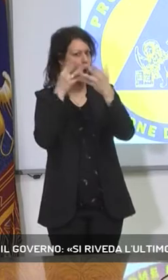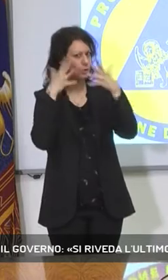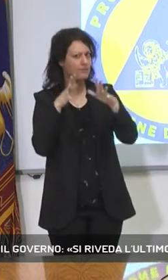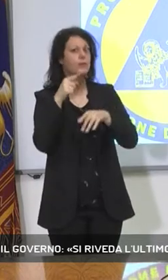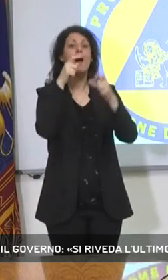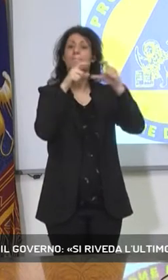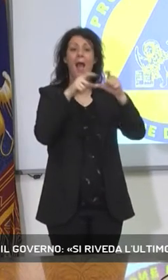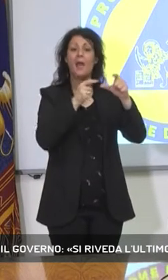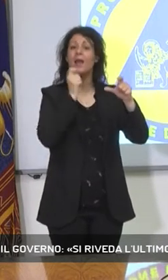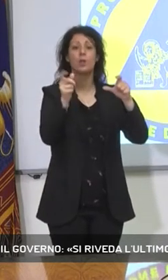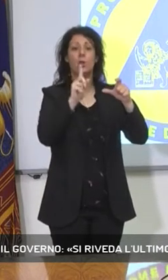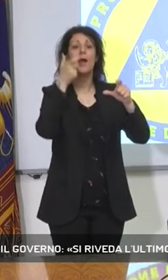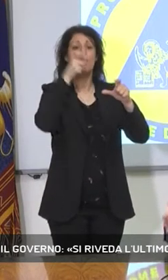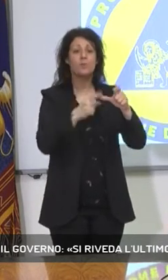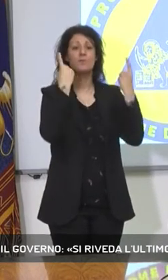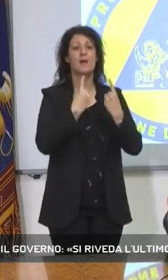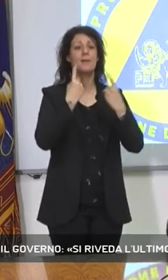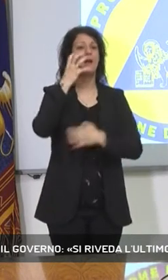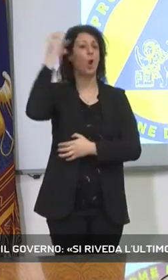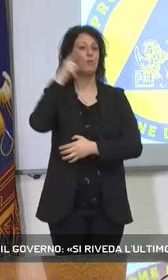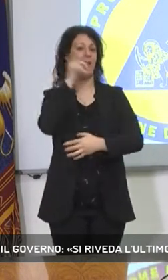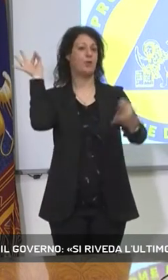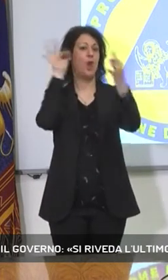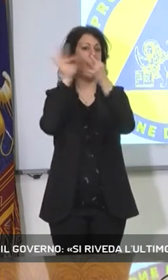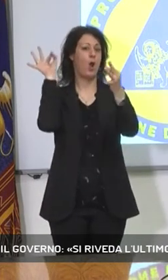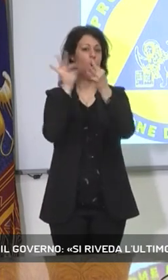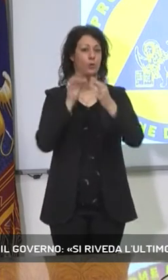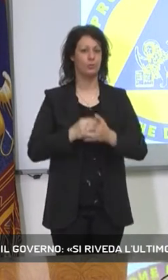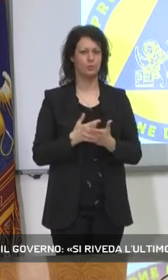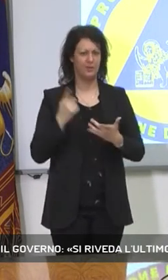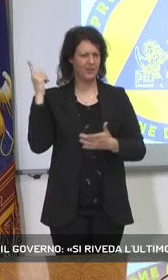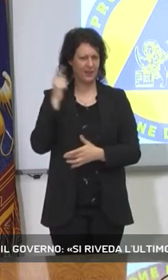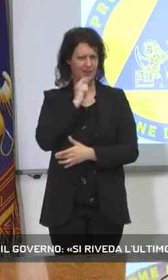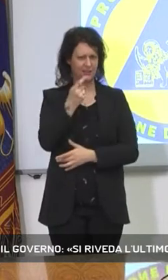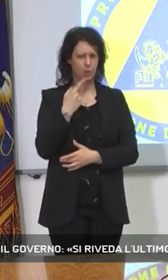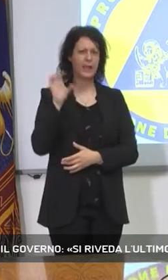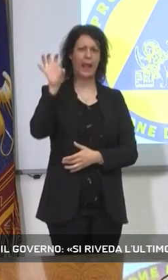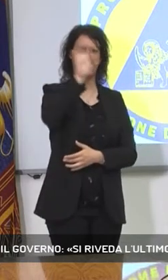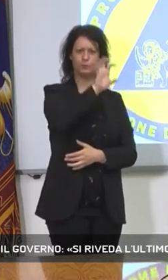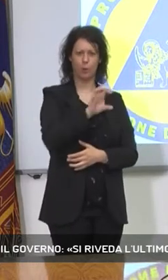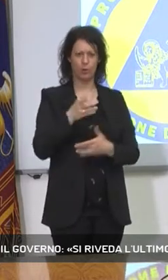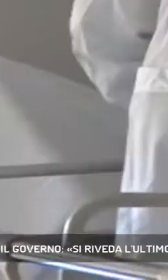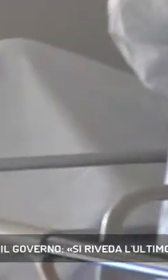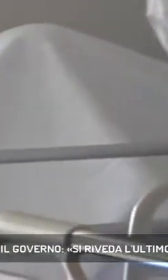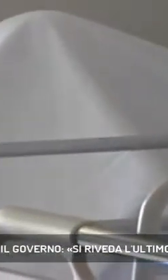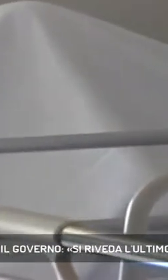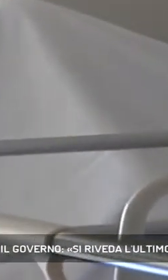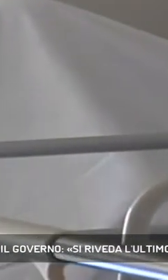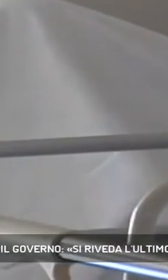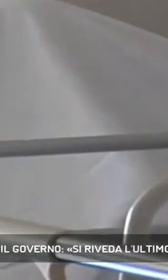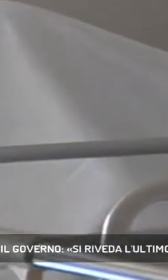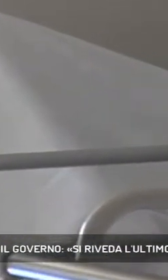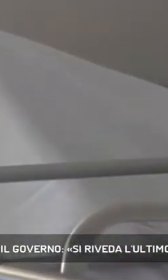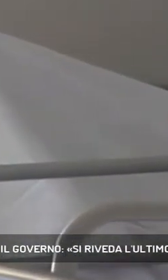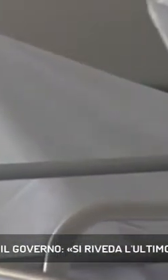quindi un poi dire in tv e perché le regioni ma le regioni cosa amiga repubblica delle banane in veneto l'emergenza